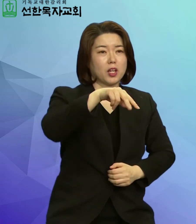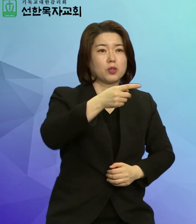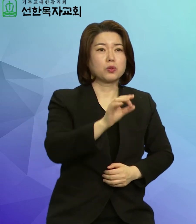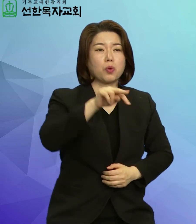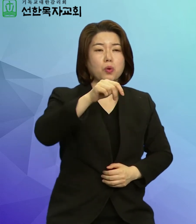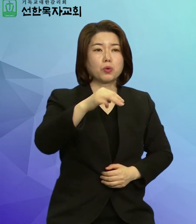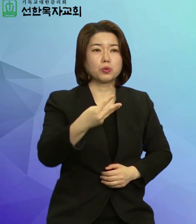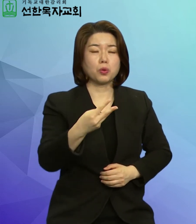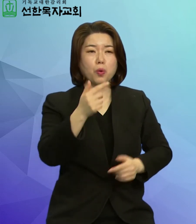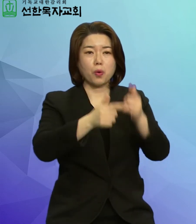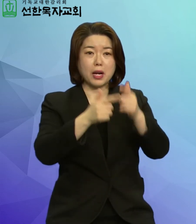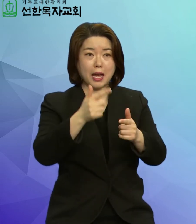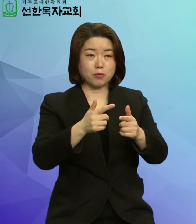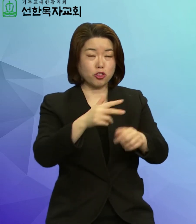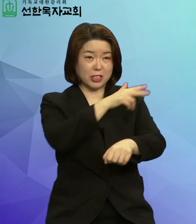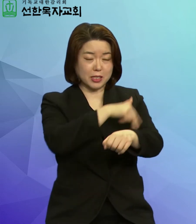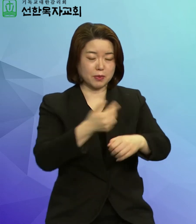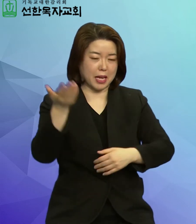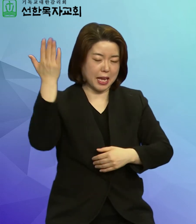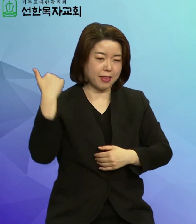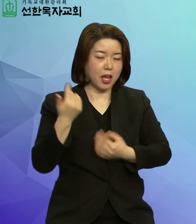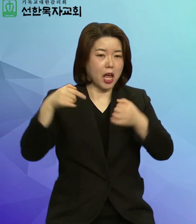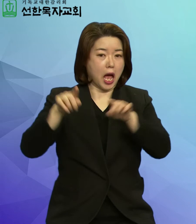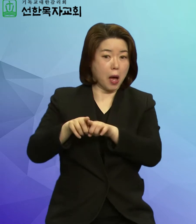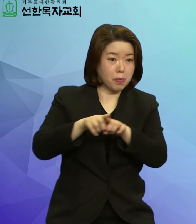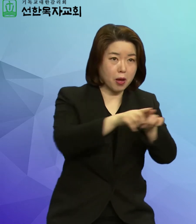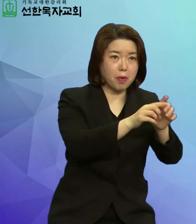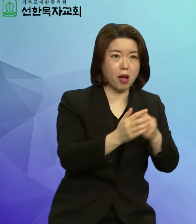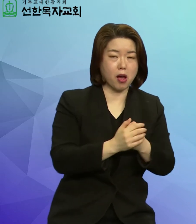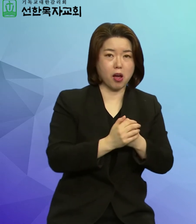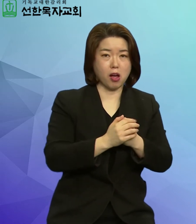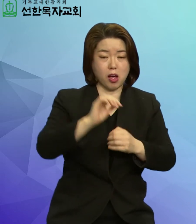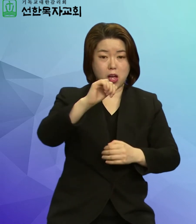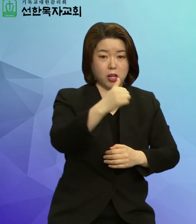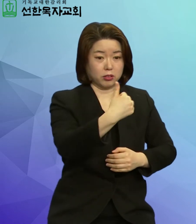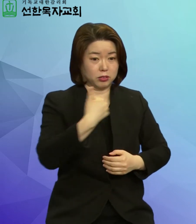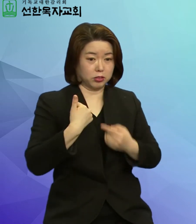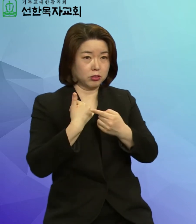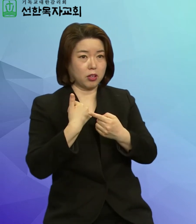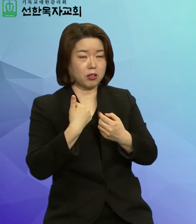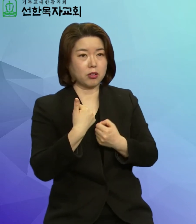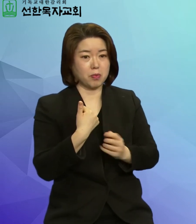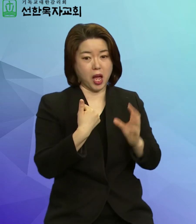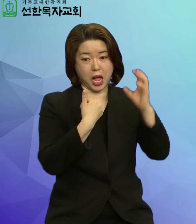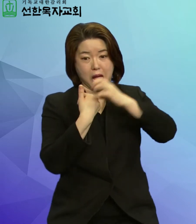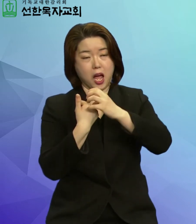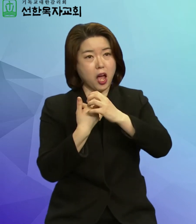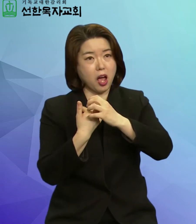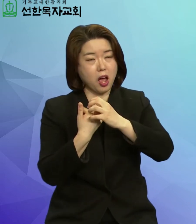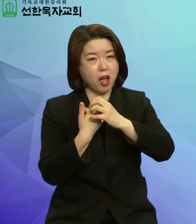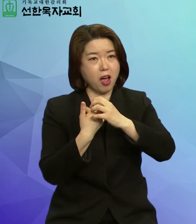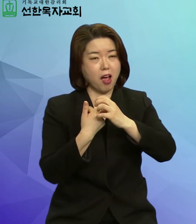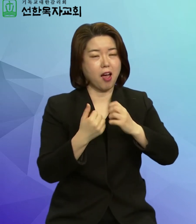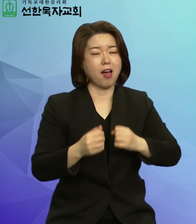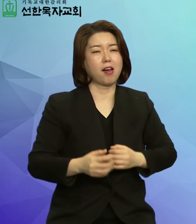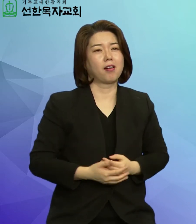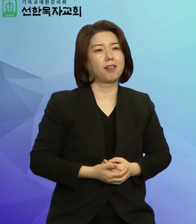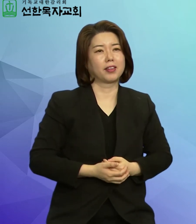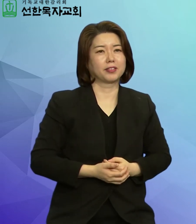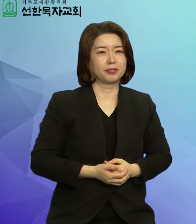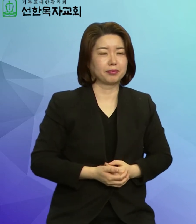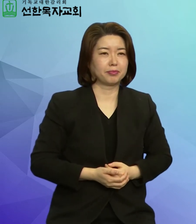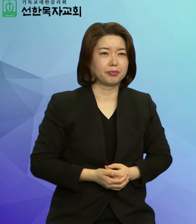송솔나무 집사님 코스타 강사로 같이 가셨는데 그 등을 보이는 바람에 그 새끼 사자한테 등이